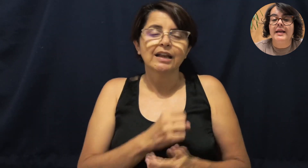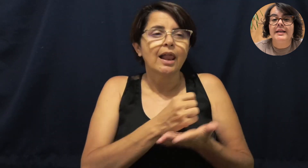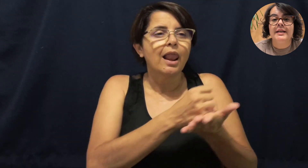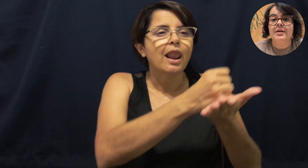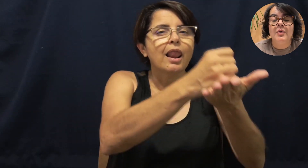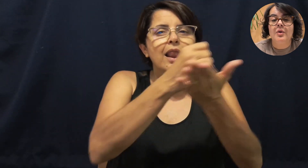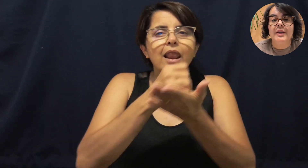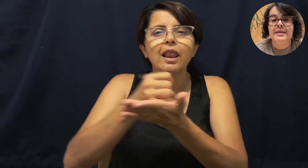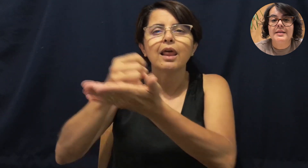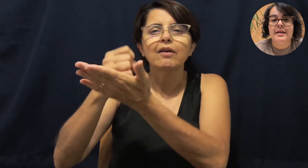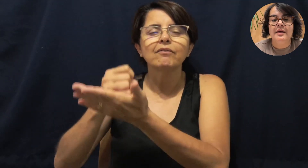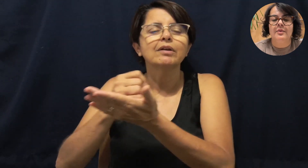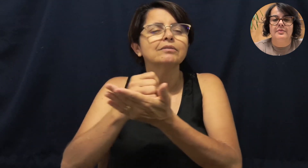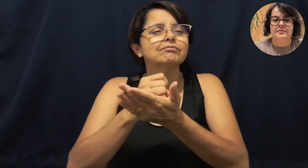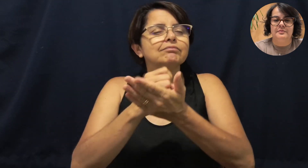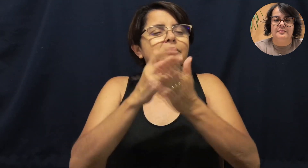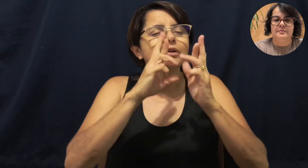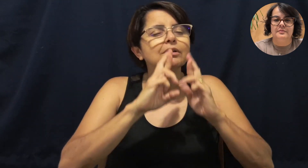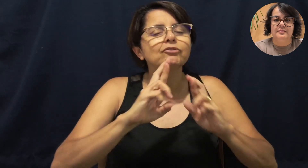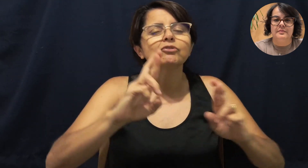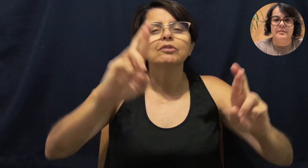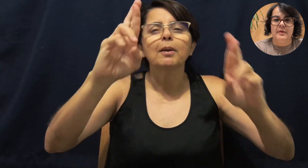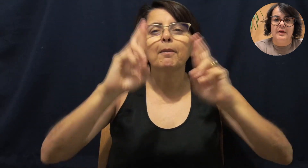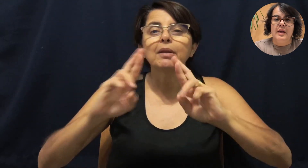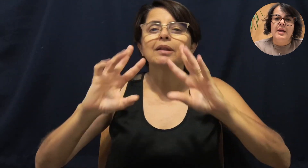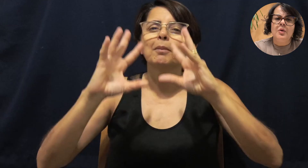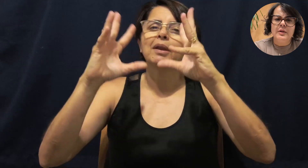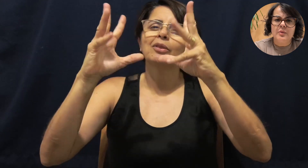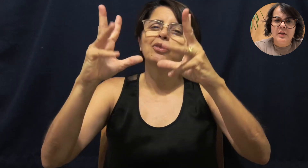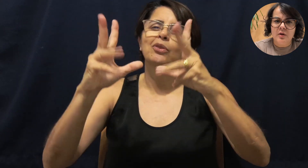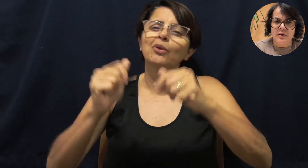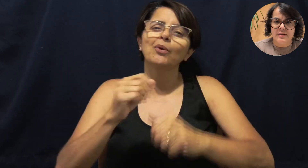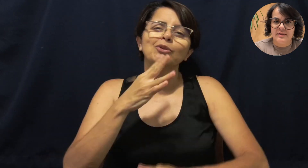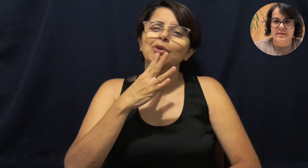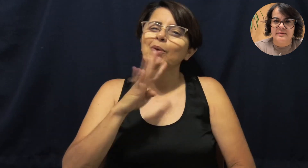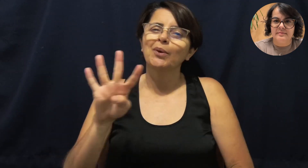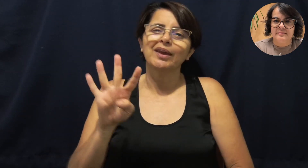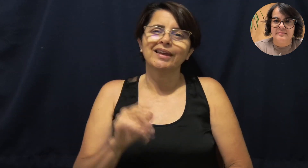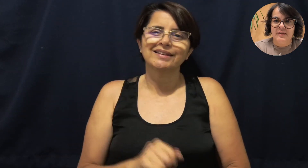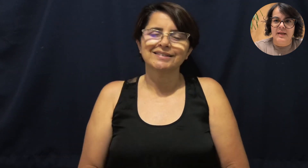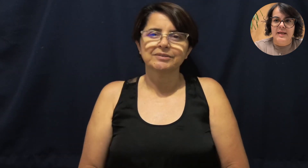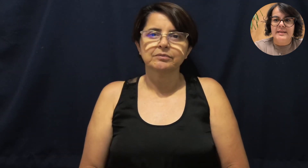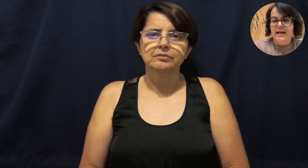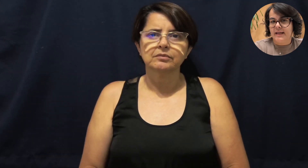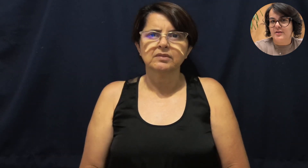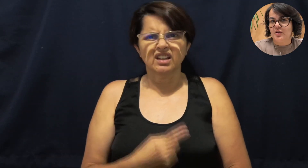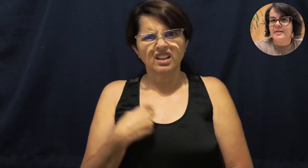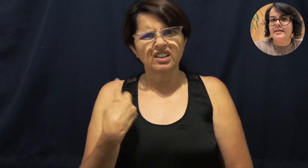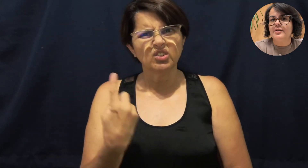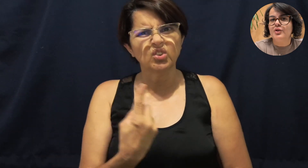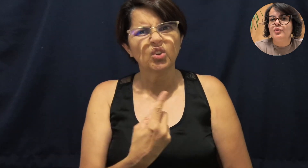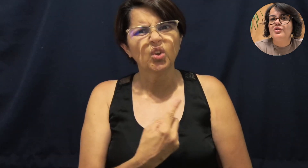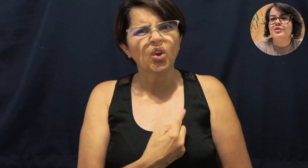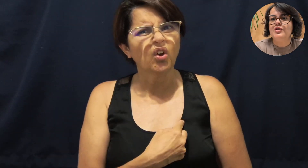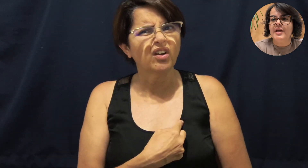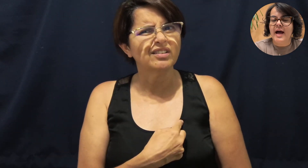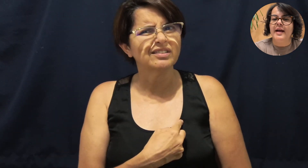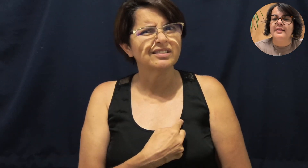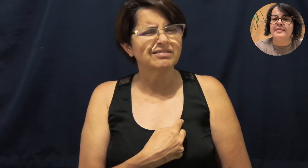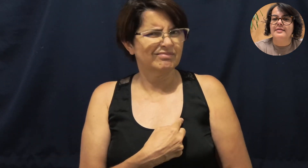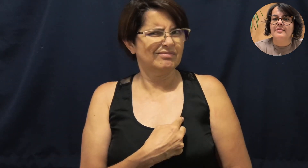àqueles que ainda não a conheciam. E quanto a nós? Será que as nossas